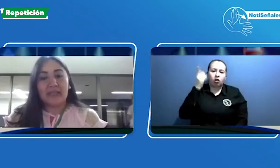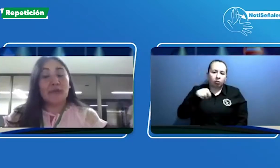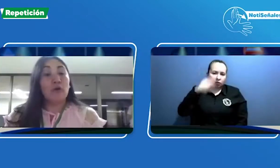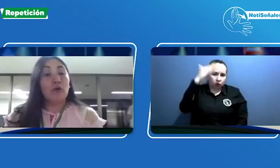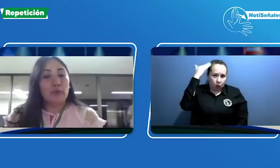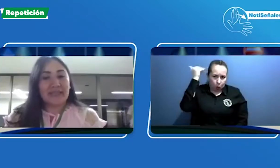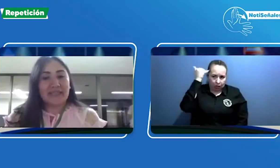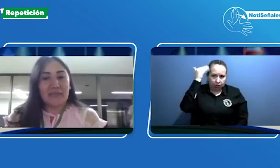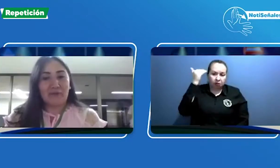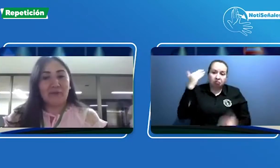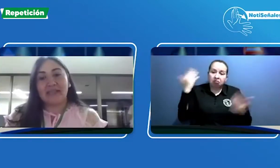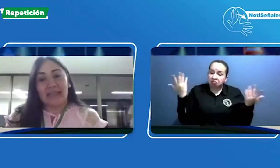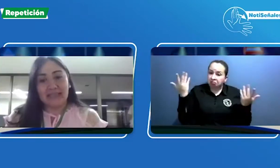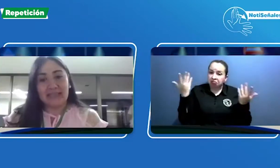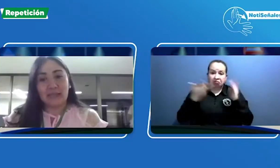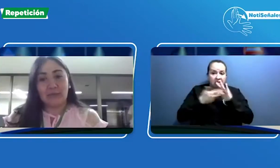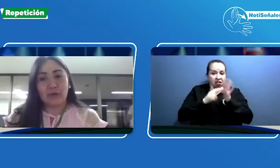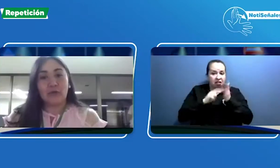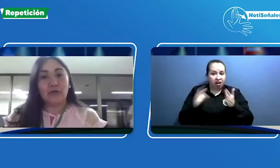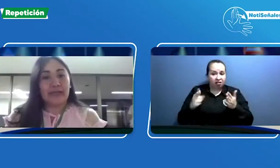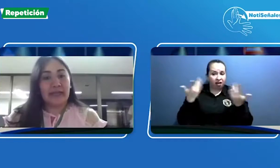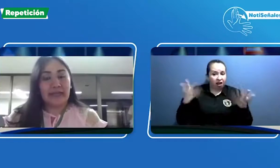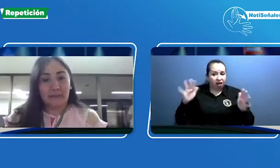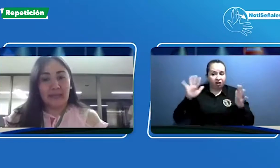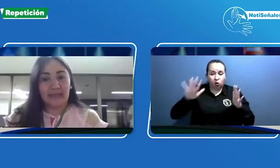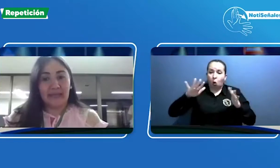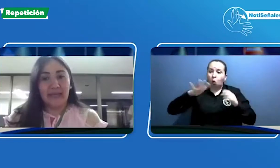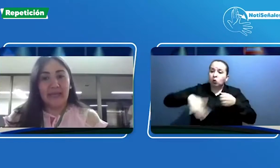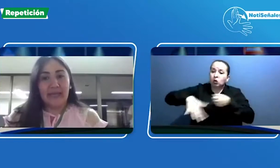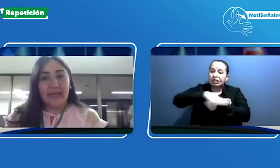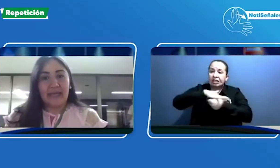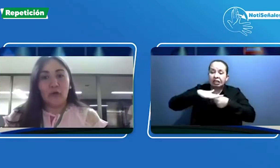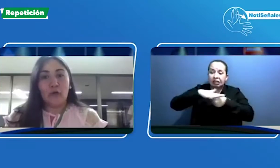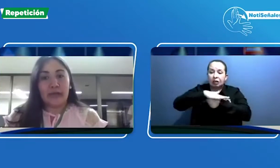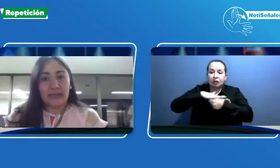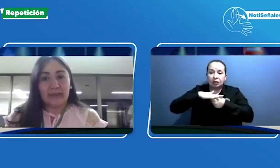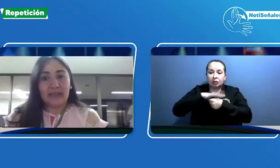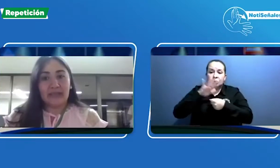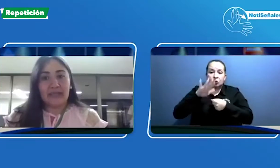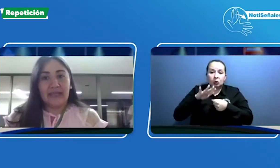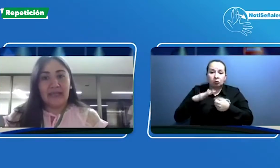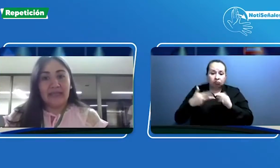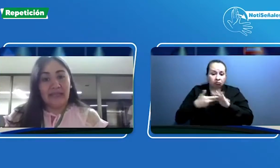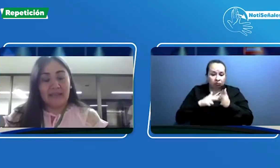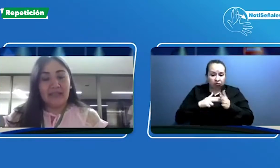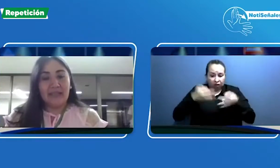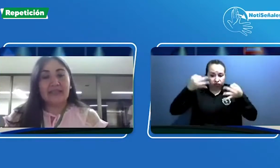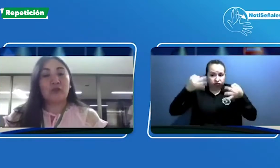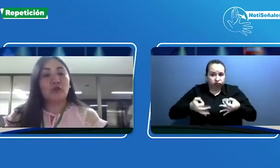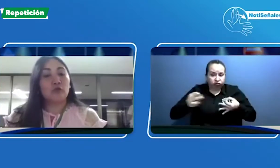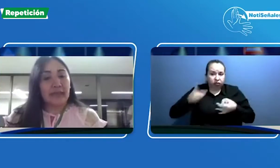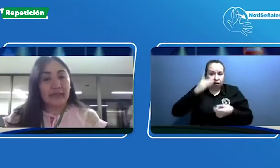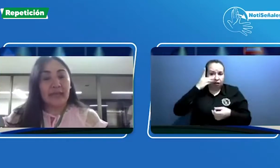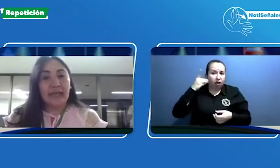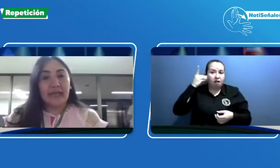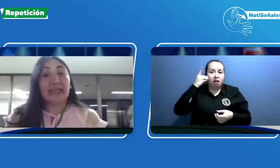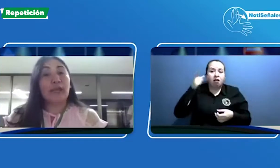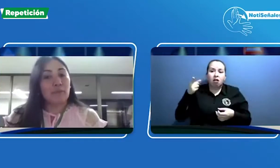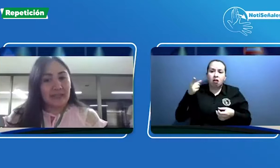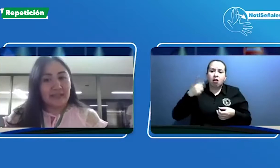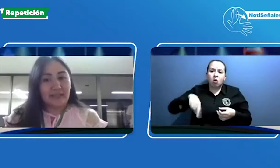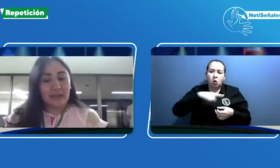de modo pues que frente a esta situación que plantea concretamente David si nos gustaría